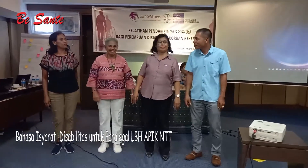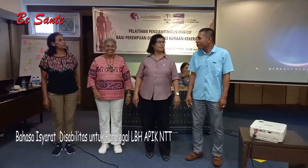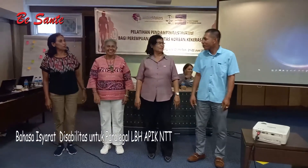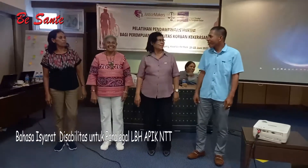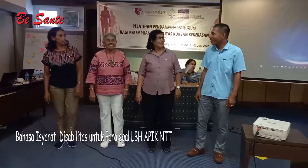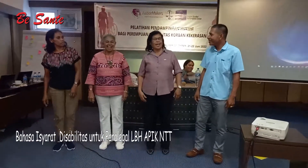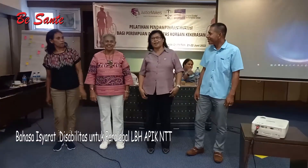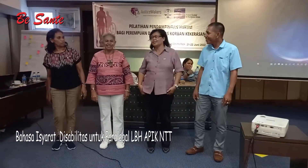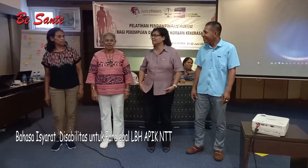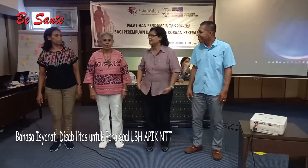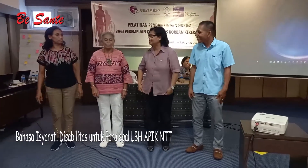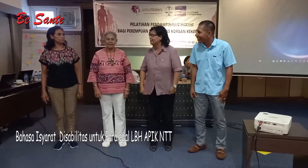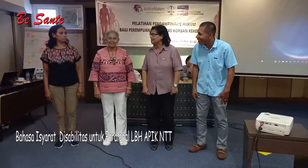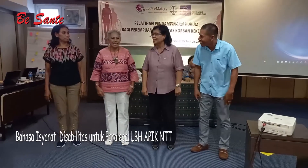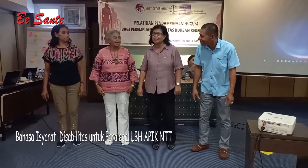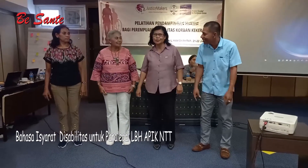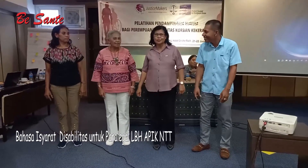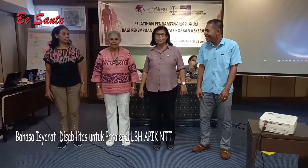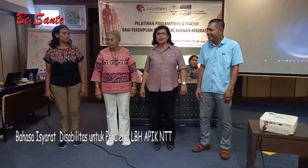Oke. Ya.